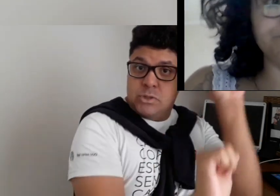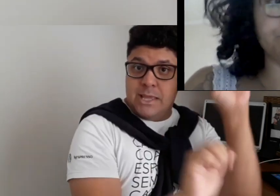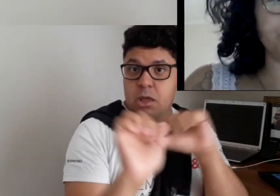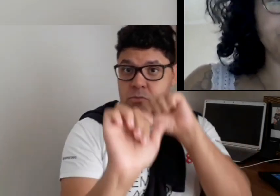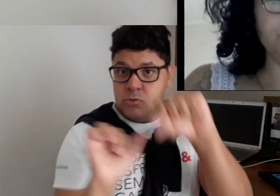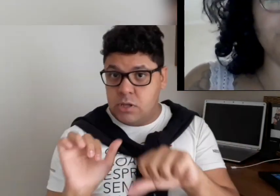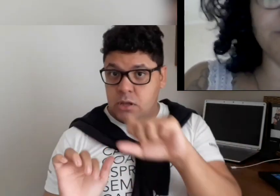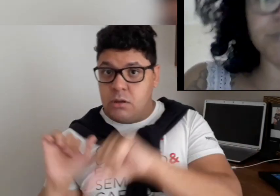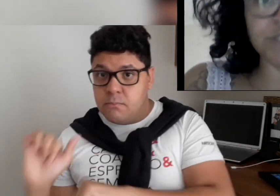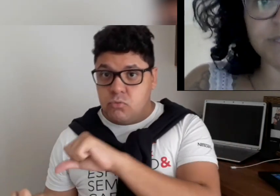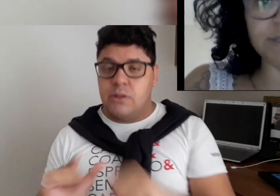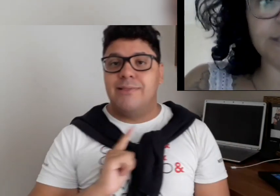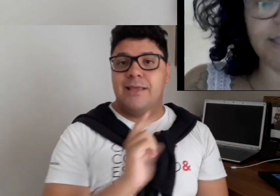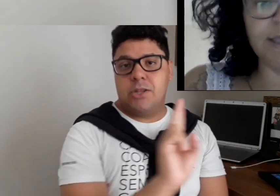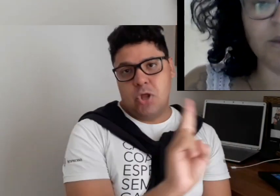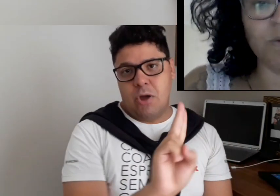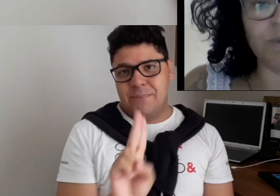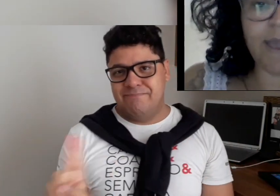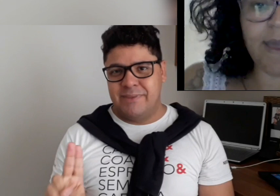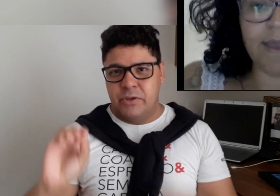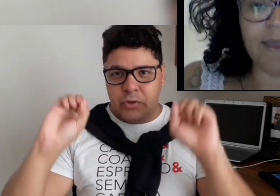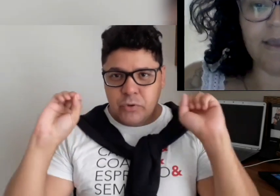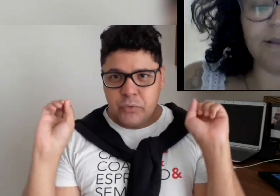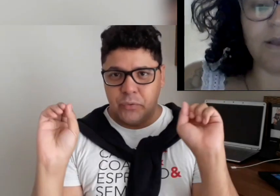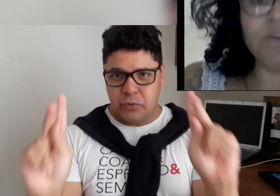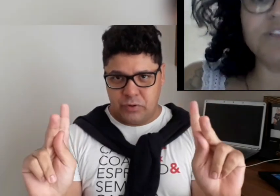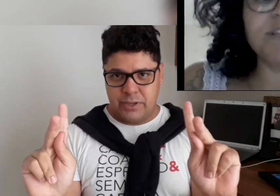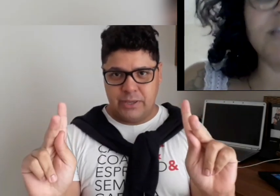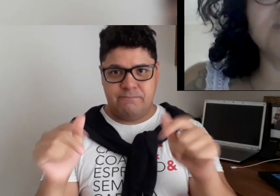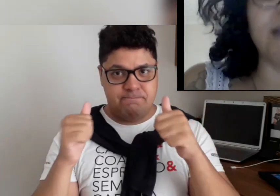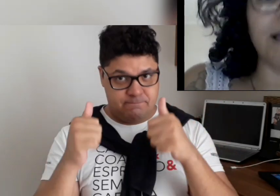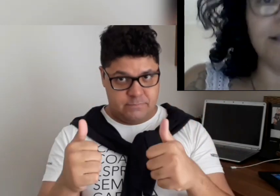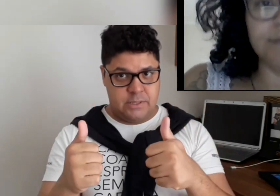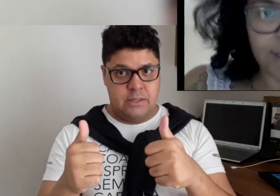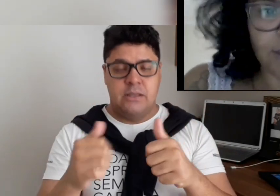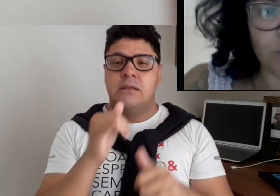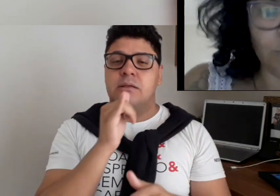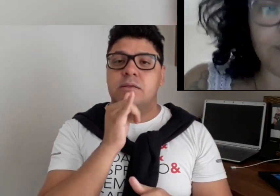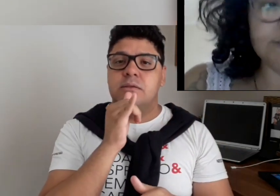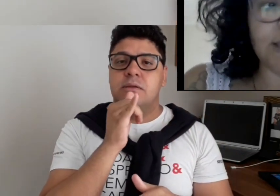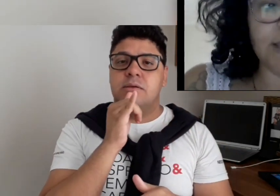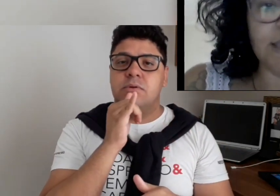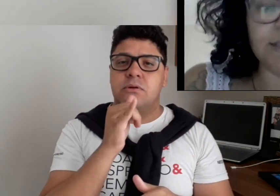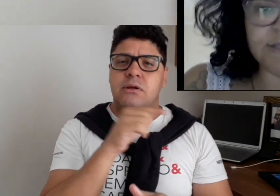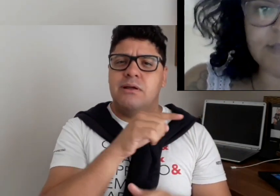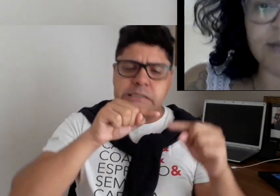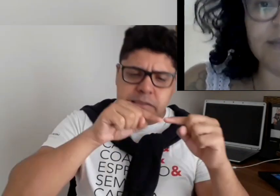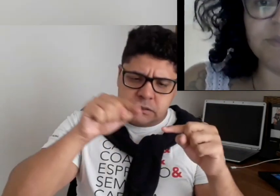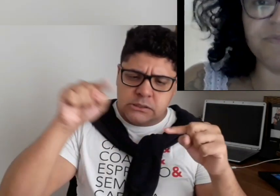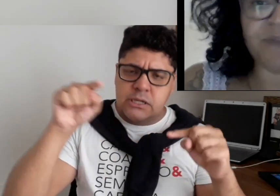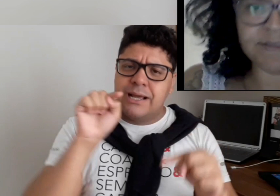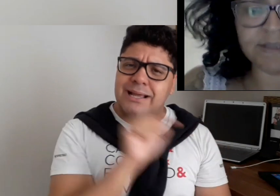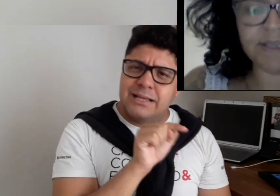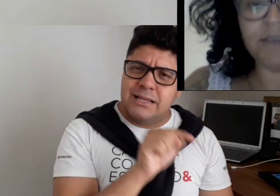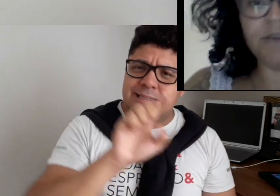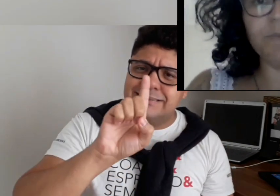aí, para depois a gente entender o que é, aonde a gente quer chegar, né? O que é esse diagrama